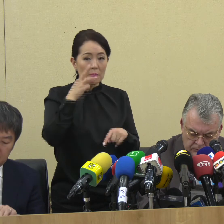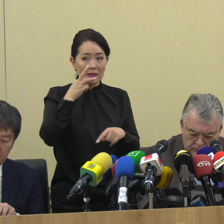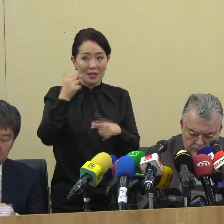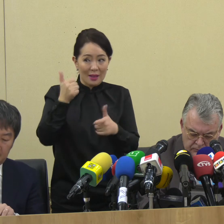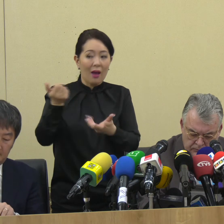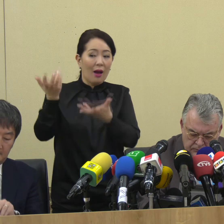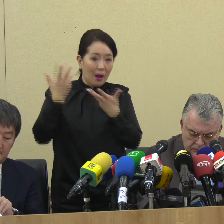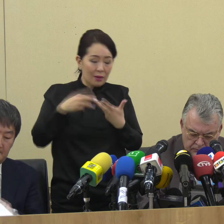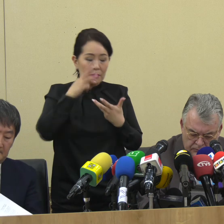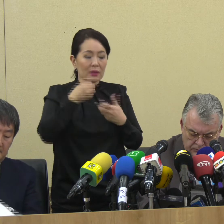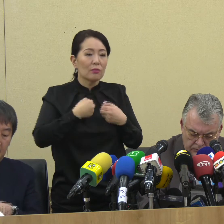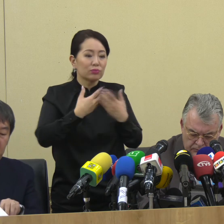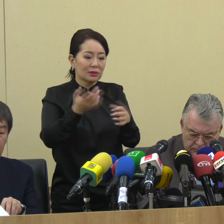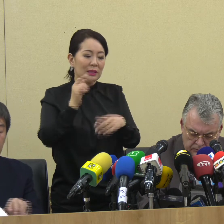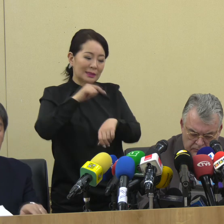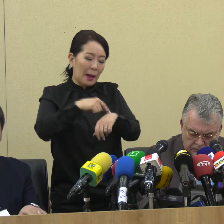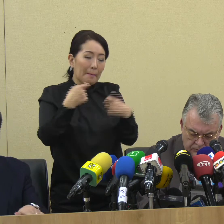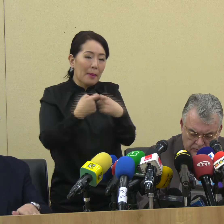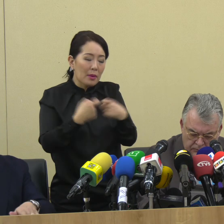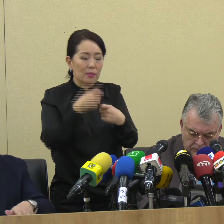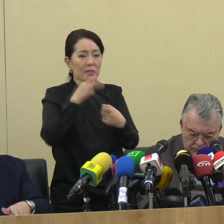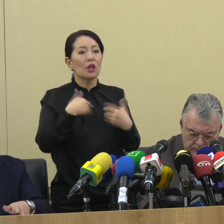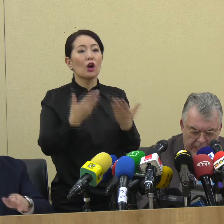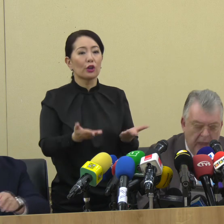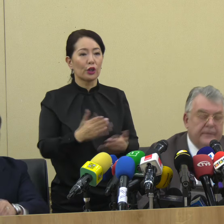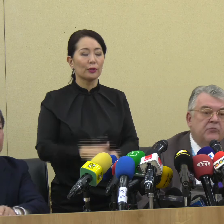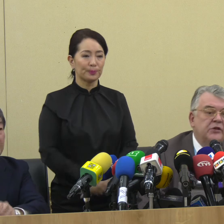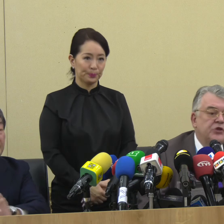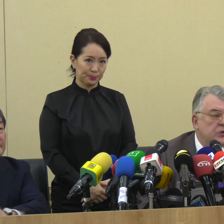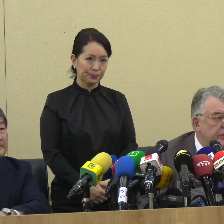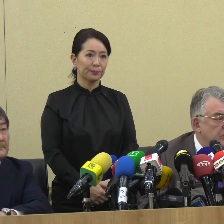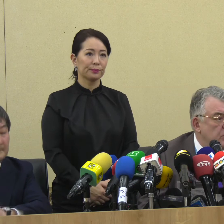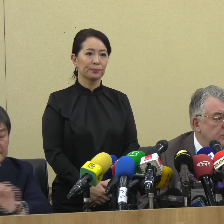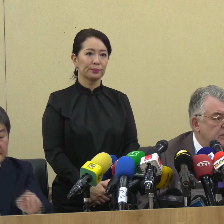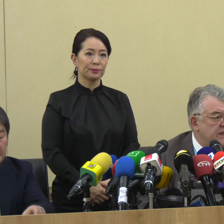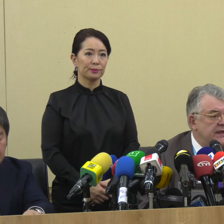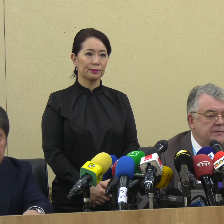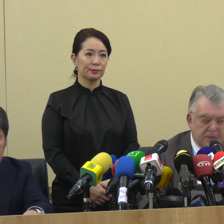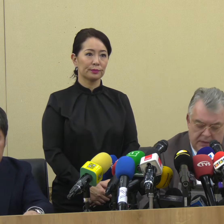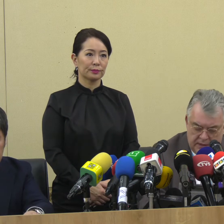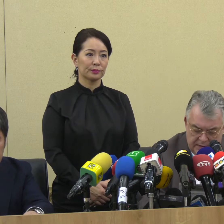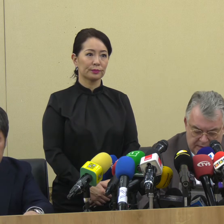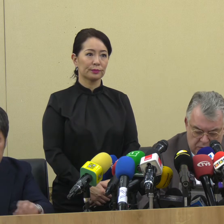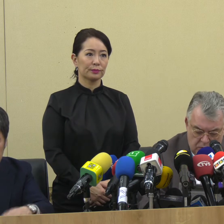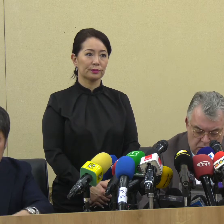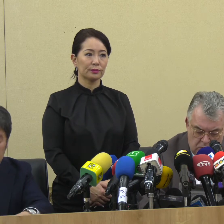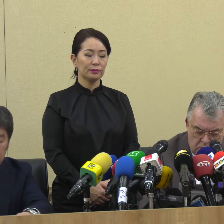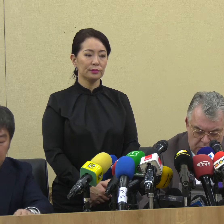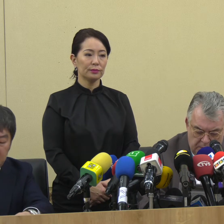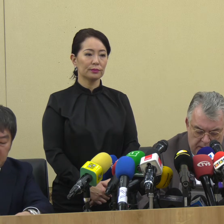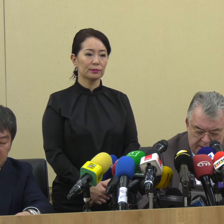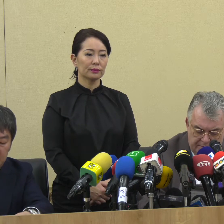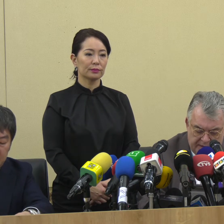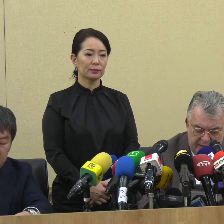та бүгдэд цаг тухай бүртгэн мэдээлж байна. WHO is also set up so